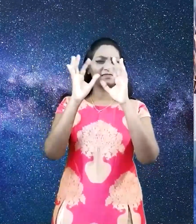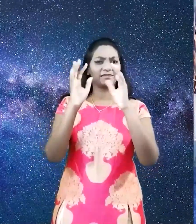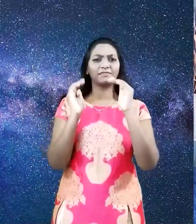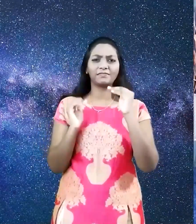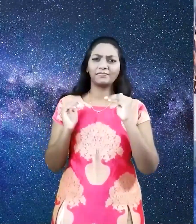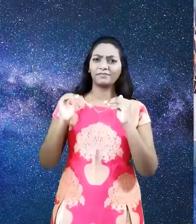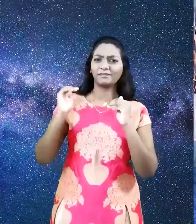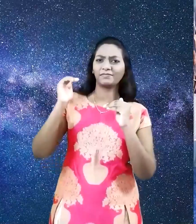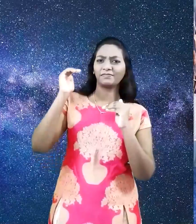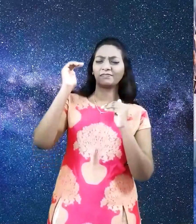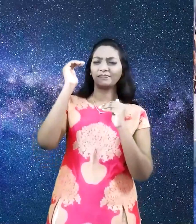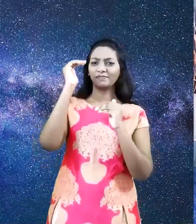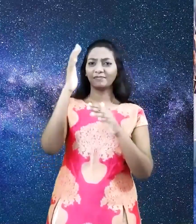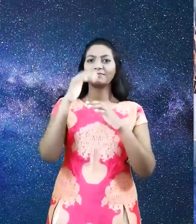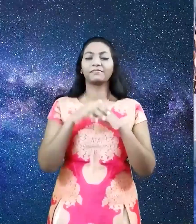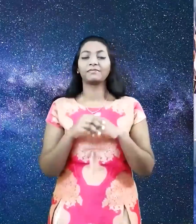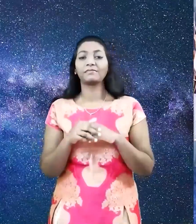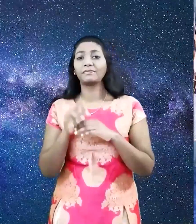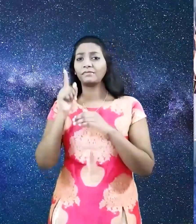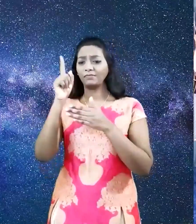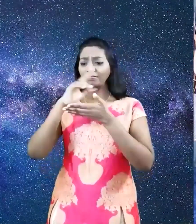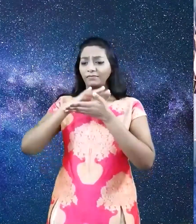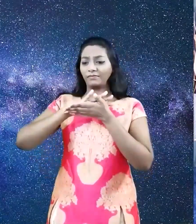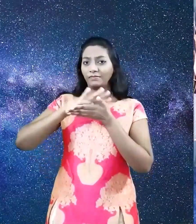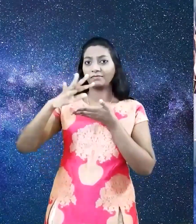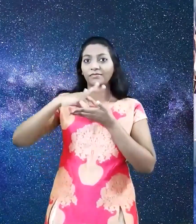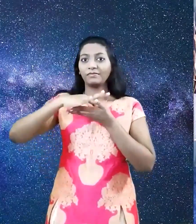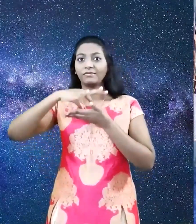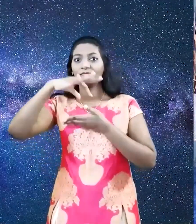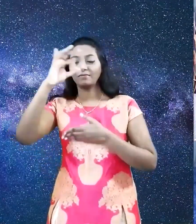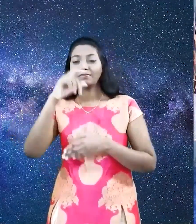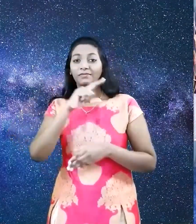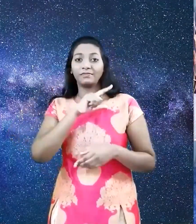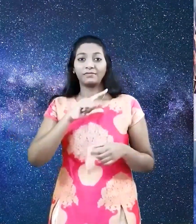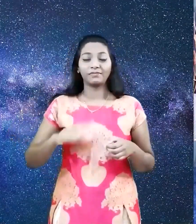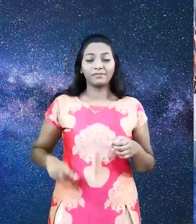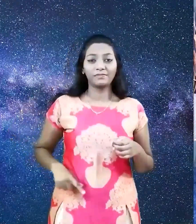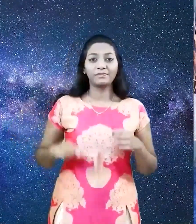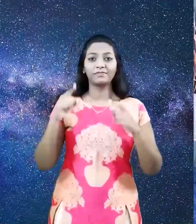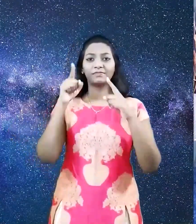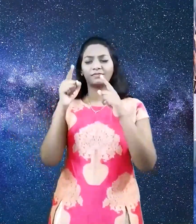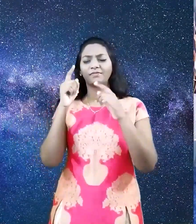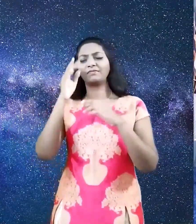ऊंचा तू सबसे ऊंचा ओ पवित्र प्रभु